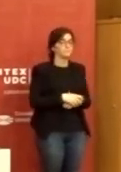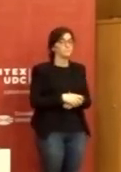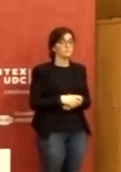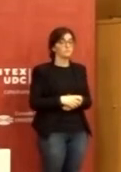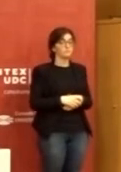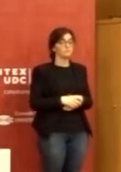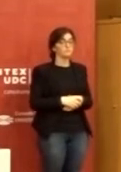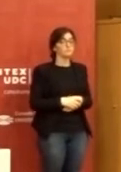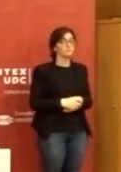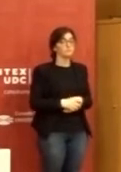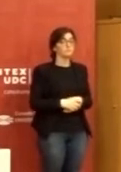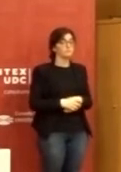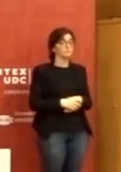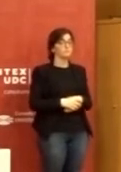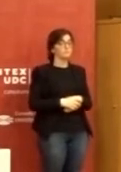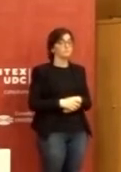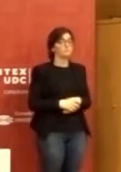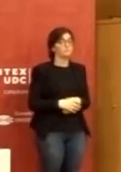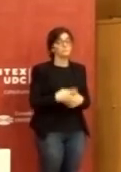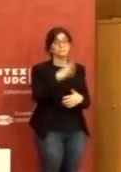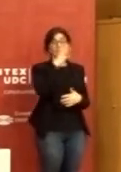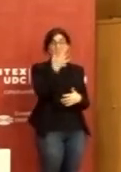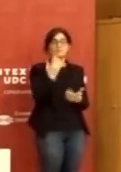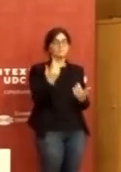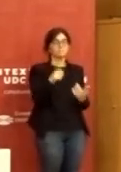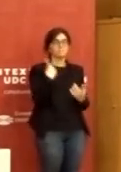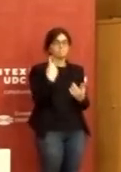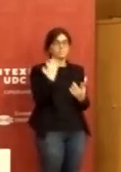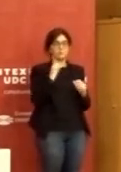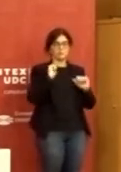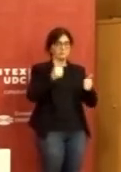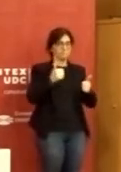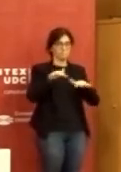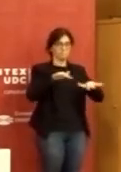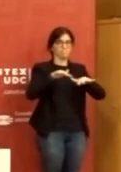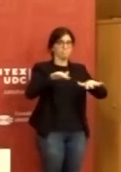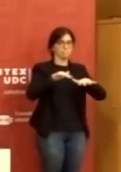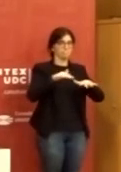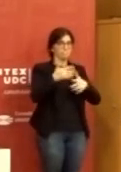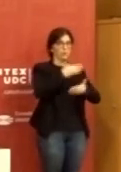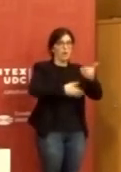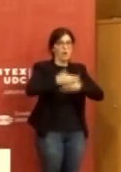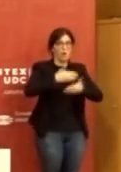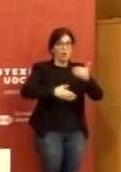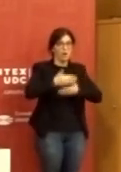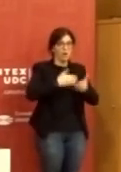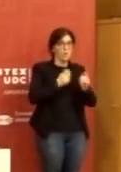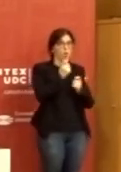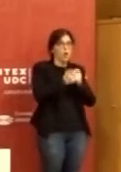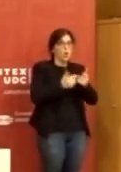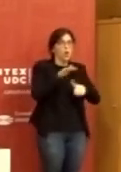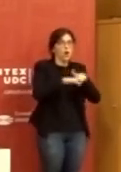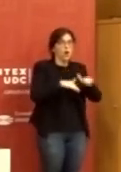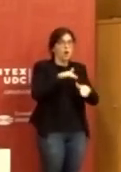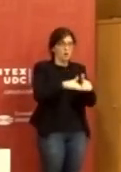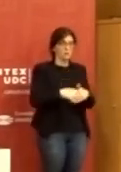Y eso, lo que pasa es que también creo que ese camino hay que empezar a andarlo. Si no empiezas a andarlo, nunca llegas a la meta, ¿no? Pero creo que hay que empezar a andarlo. Pero